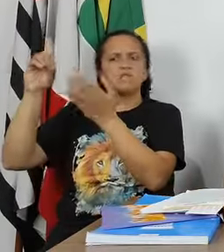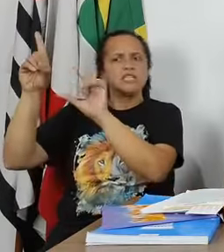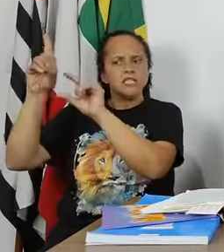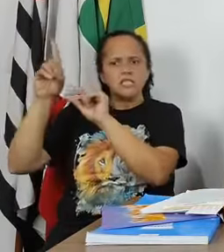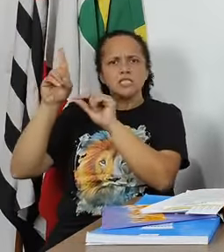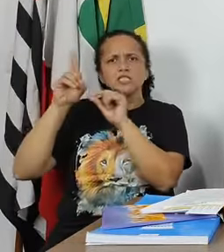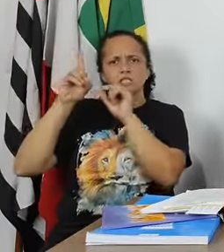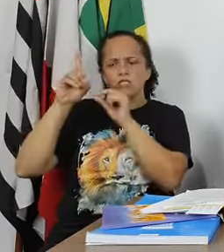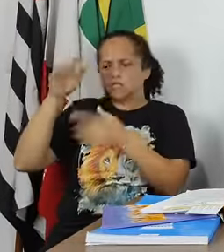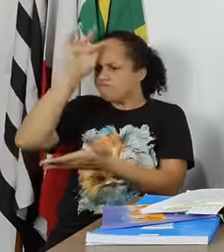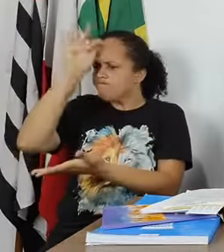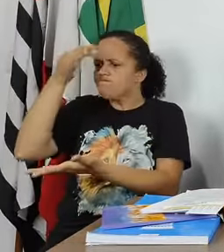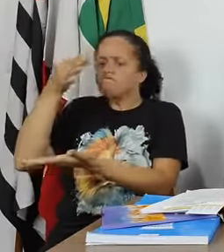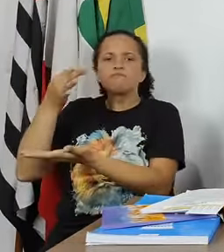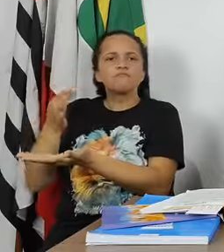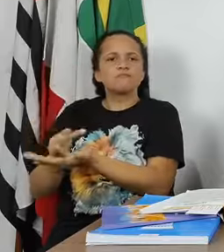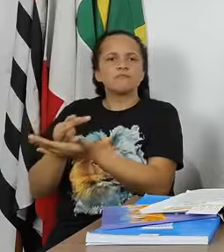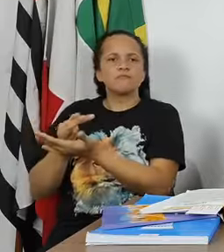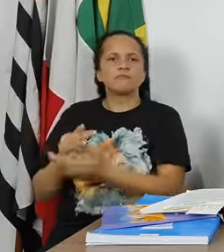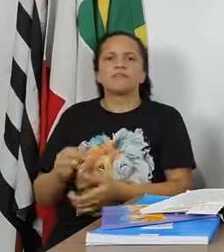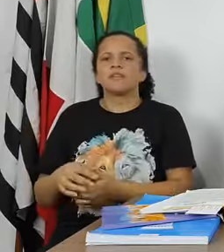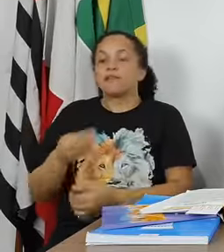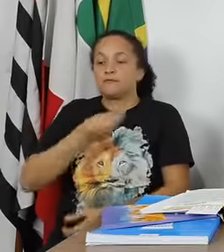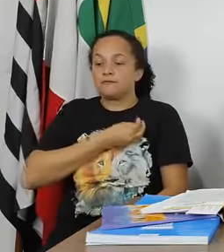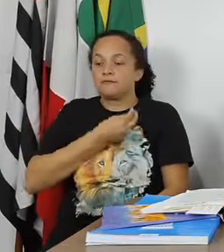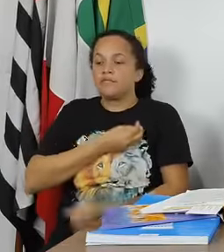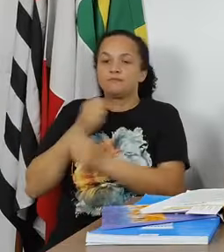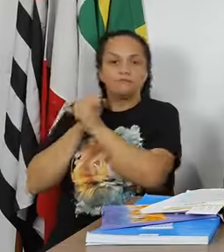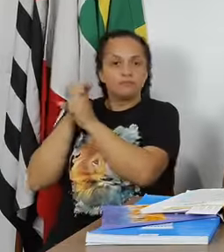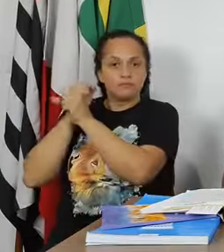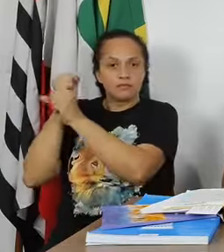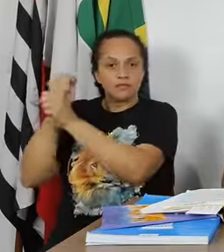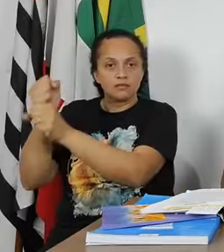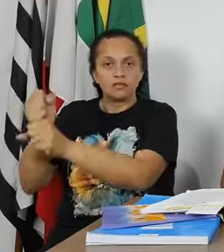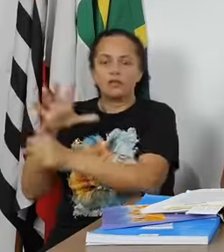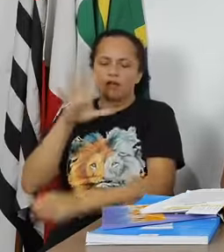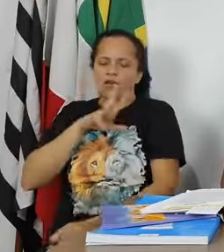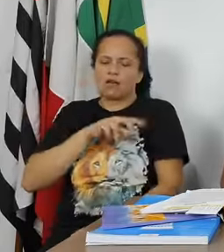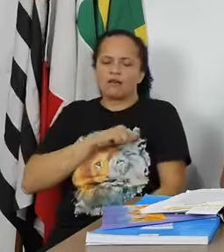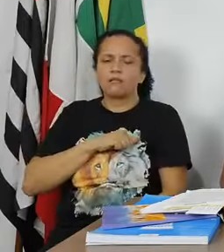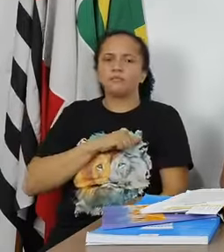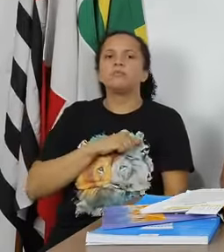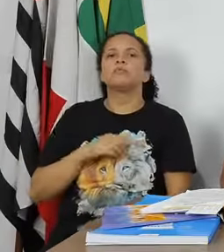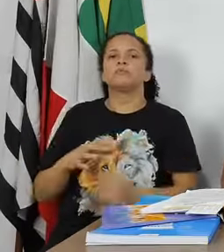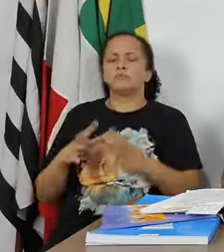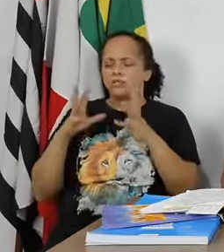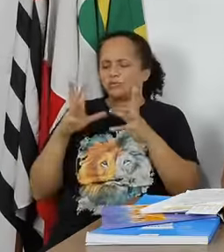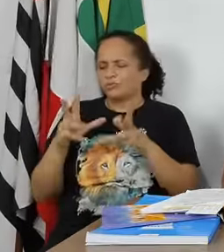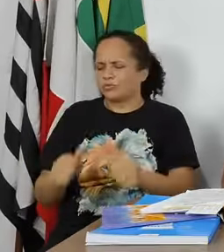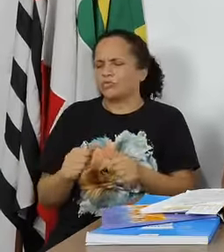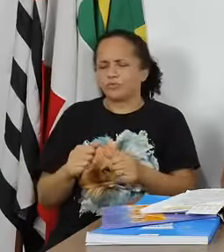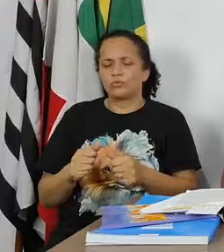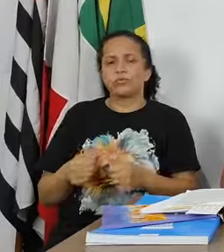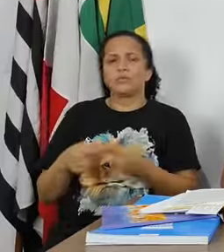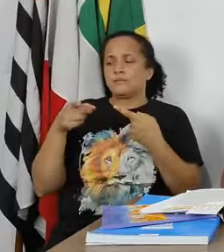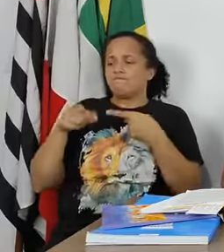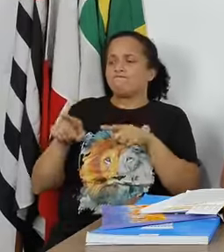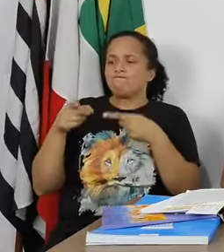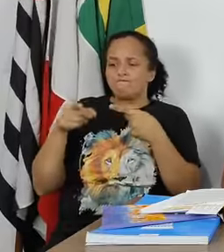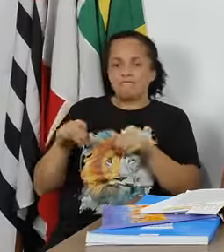propósito, fé, longanimidade, amor e perseverança, as minhas perseguições e os meus sofrimentos, os quais me